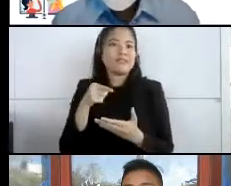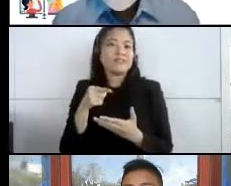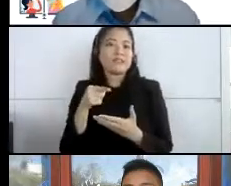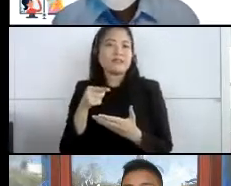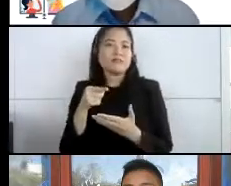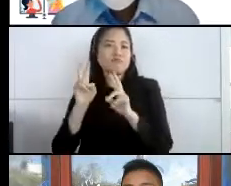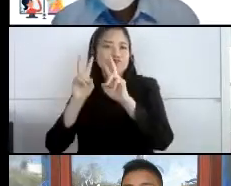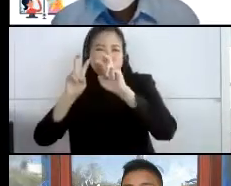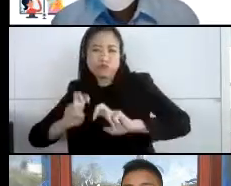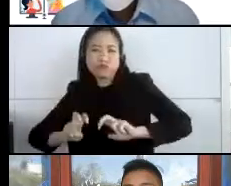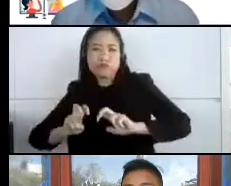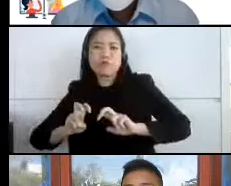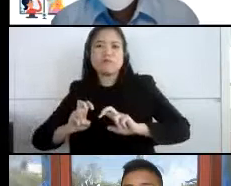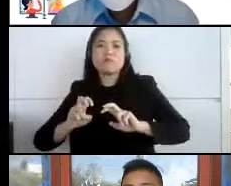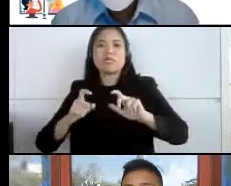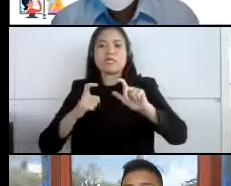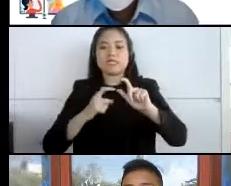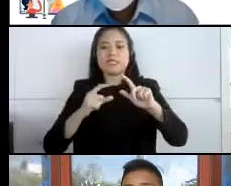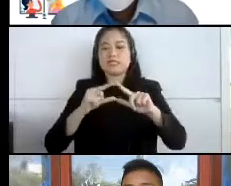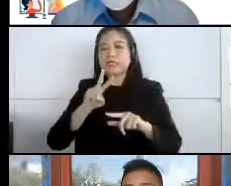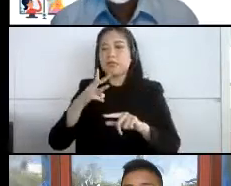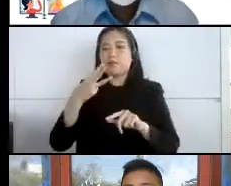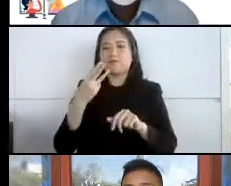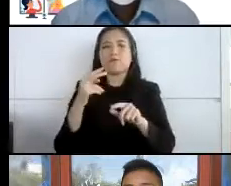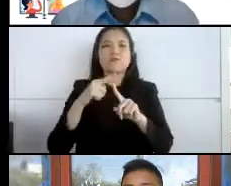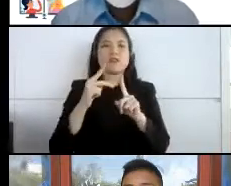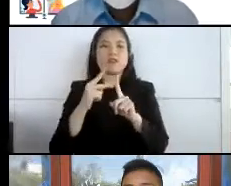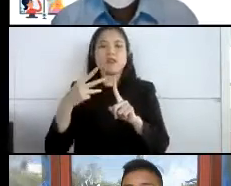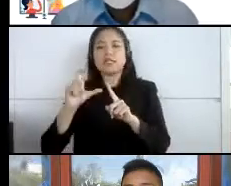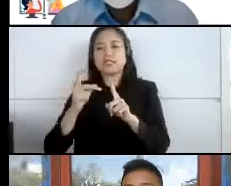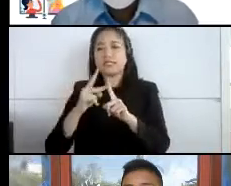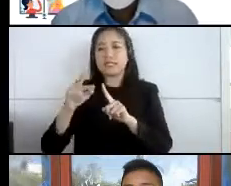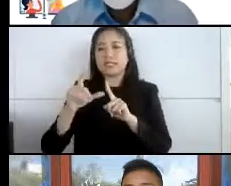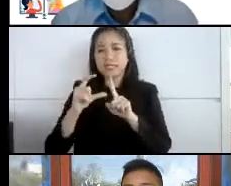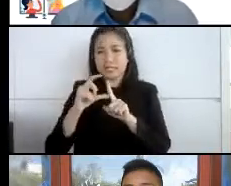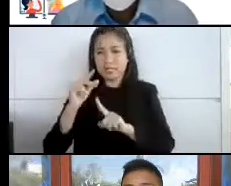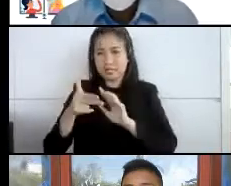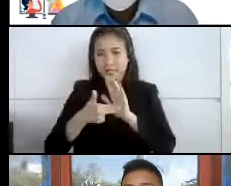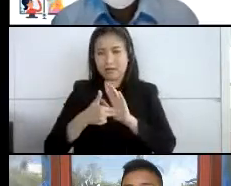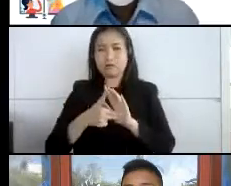Hasil studi Global Save the Children di 46 negara menunjukkan bahwa 8 dari 10 anak di Indonesia